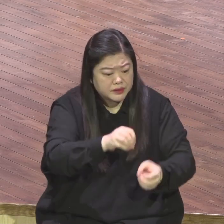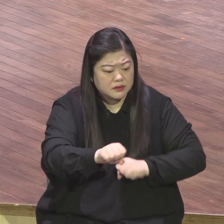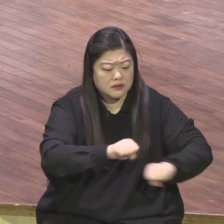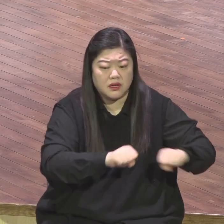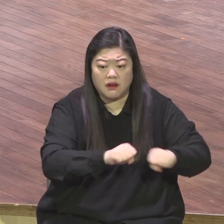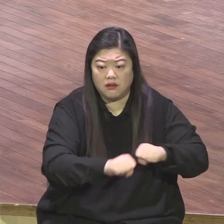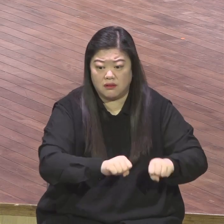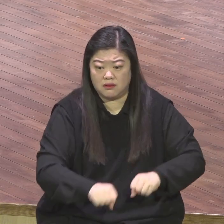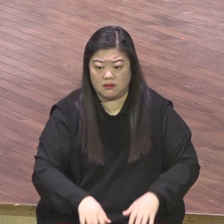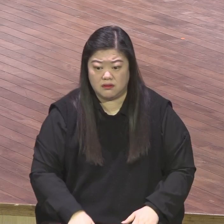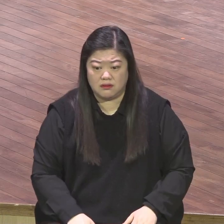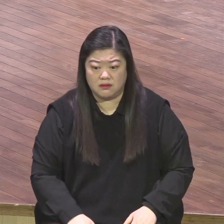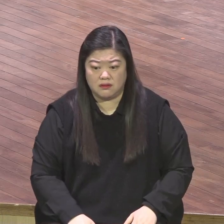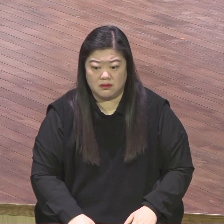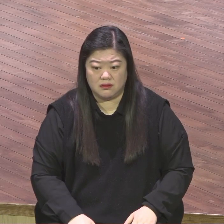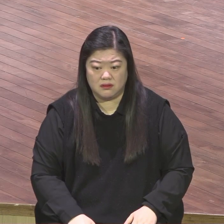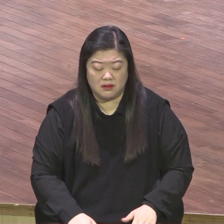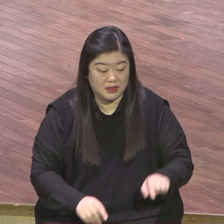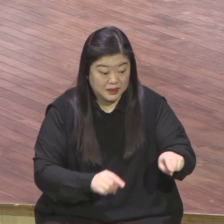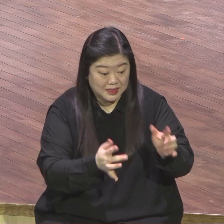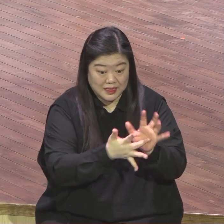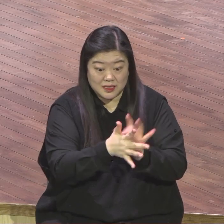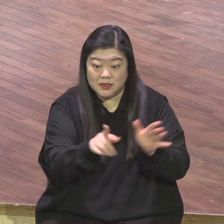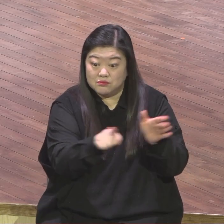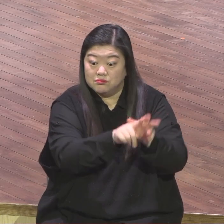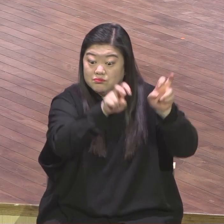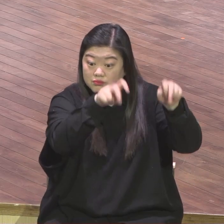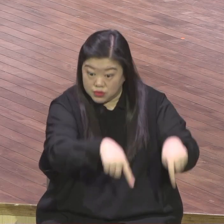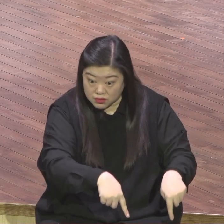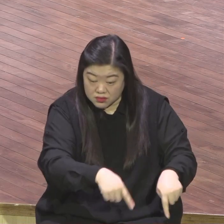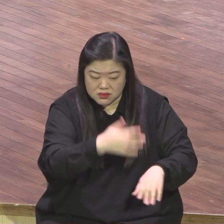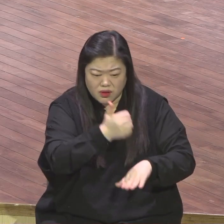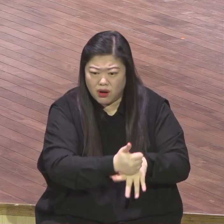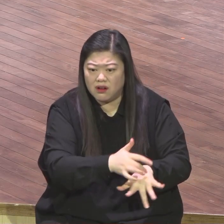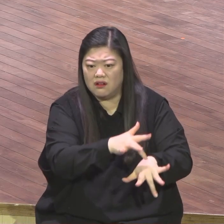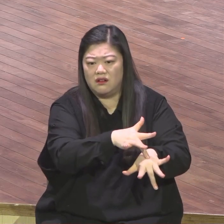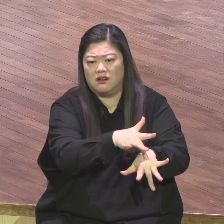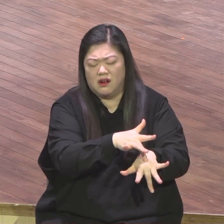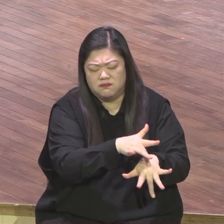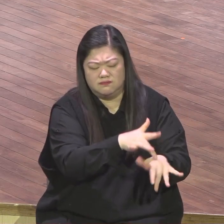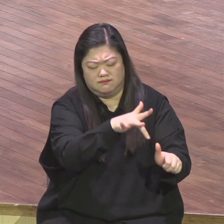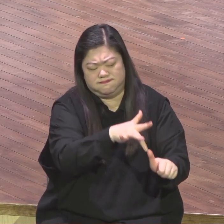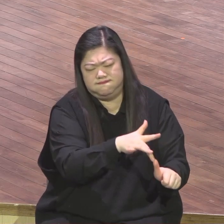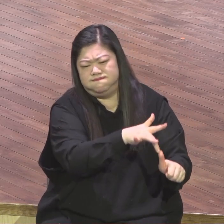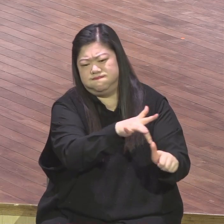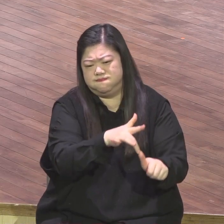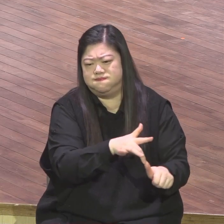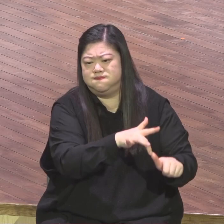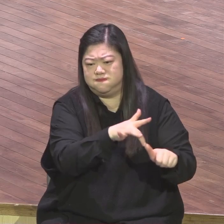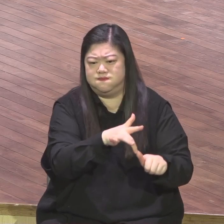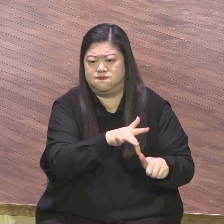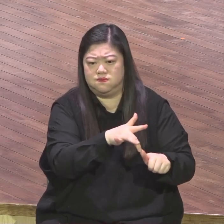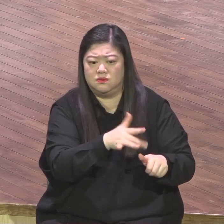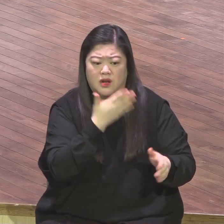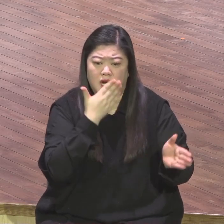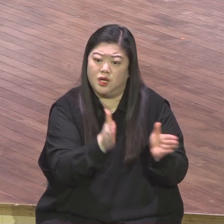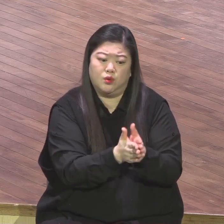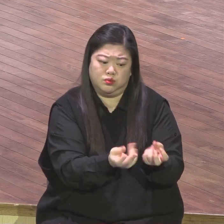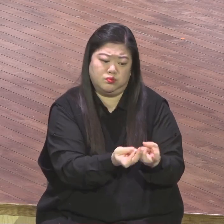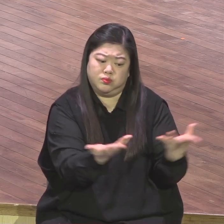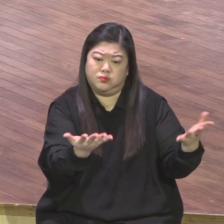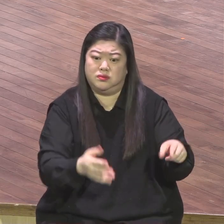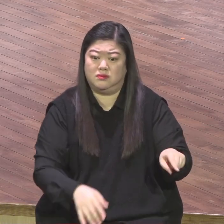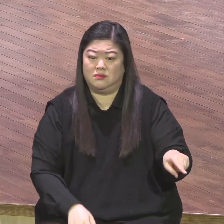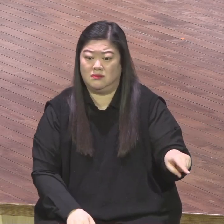마귀 하는, 마귀 좋아하는 체질이야. 마귀가 나는 욕심 그대로 산다는 거예요. 이 마귀 욕심대로, 그 시기는